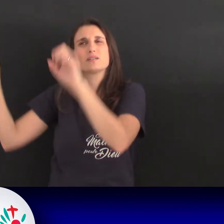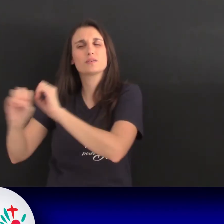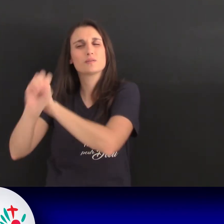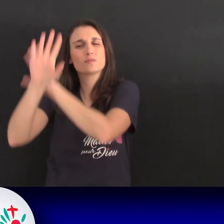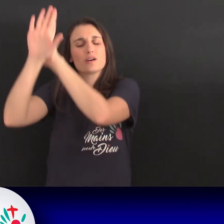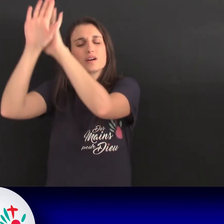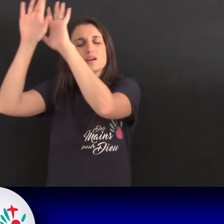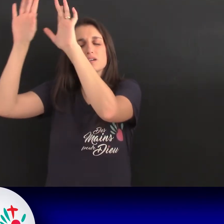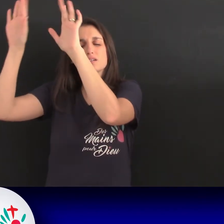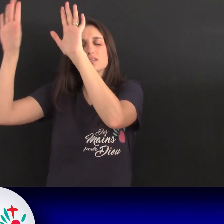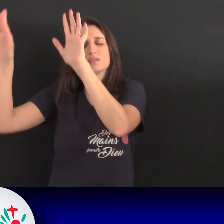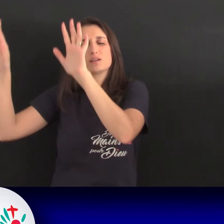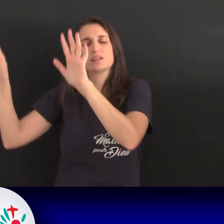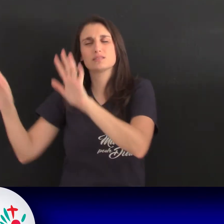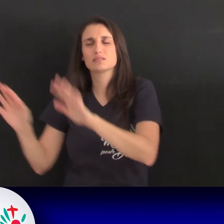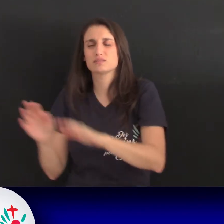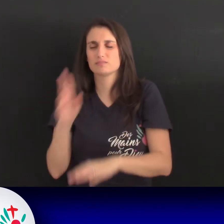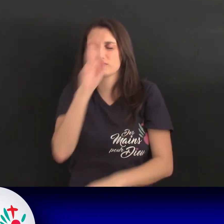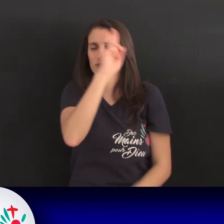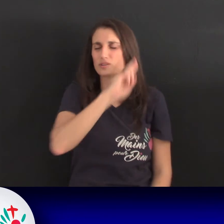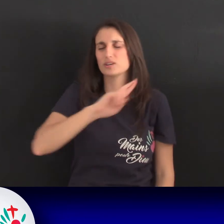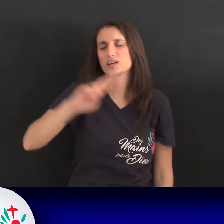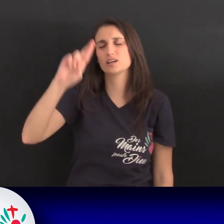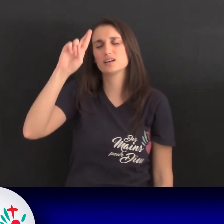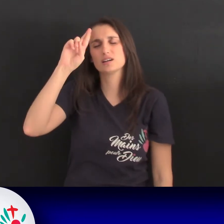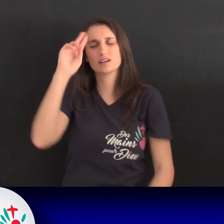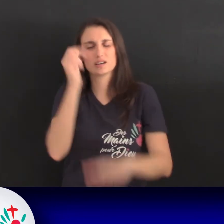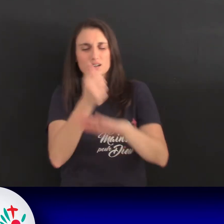glorifié, roi